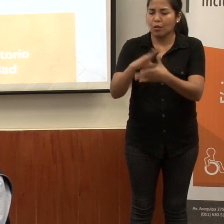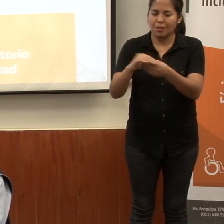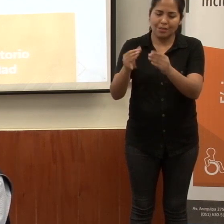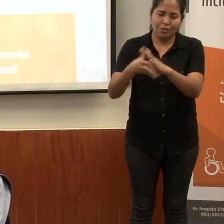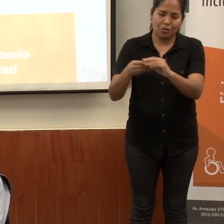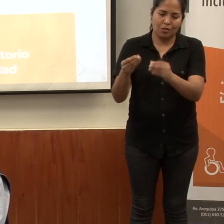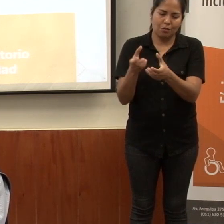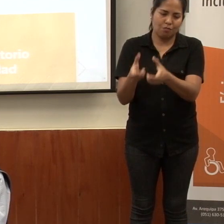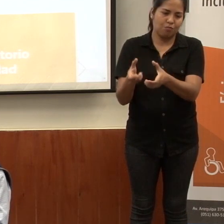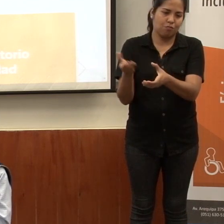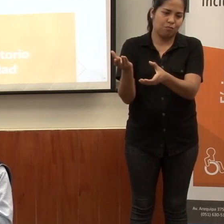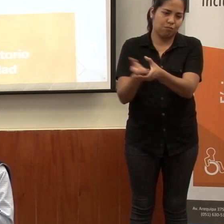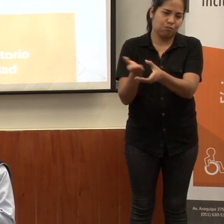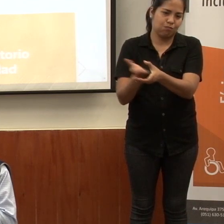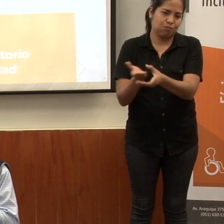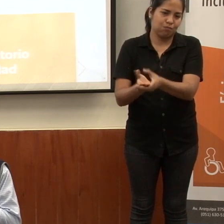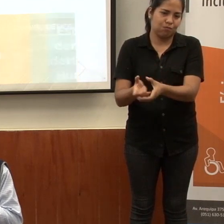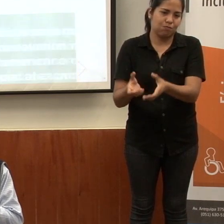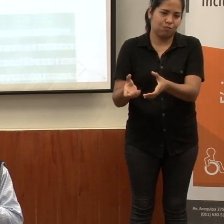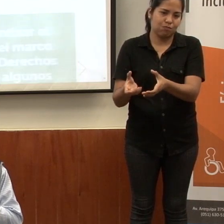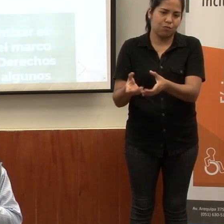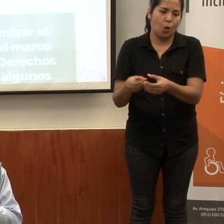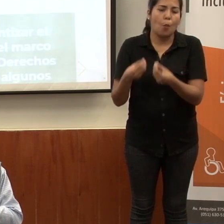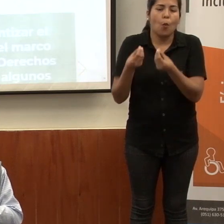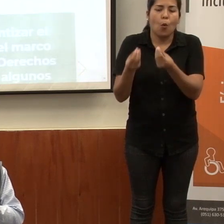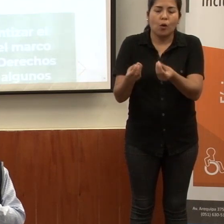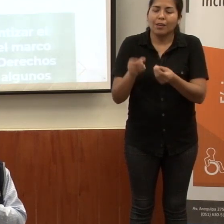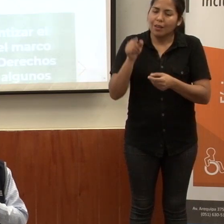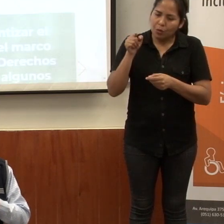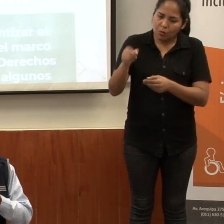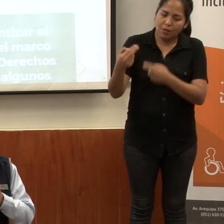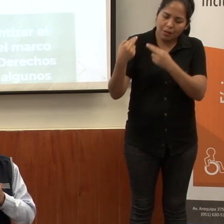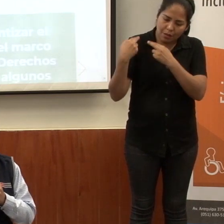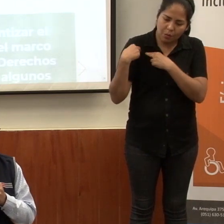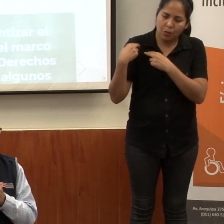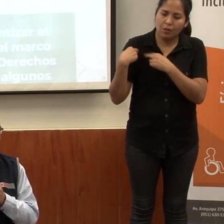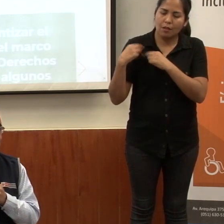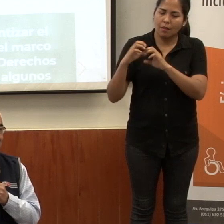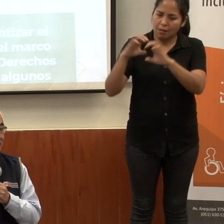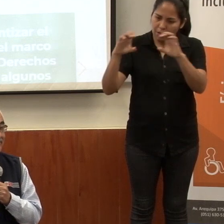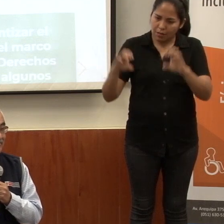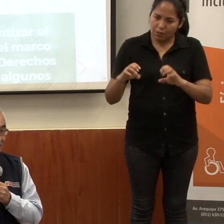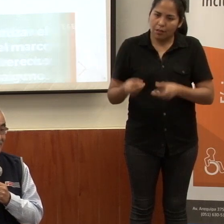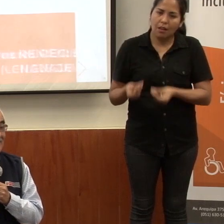así de gordotas. ¿Por qué no certifican ustedes?